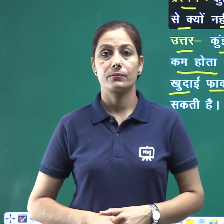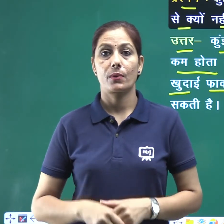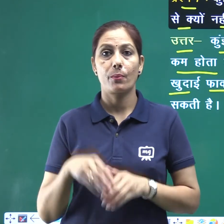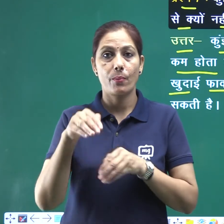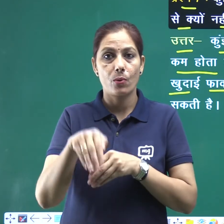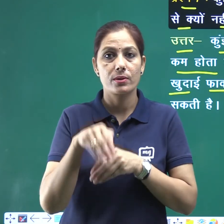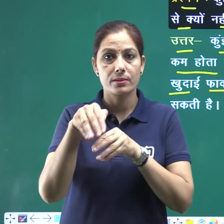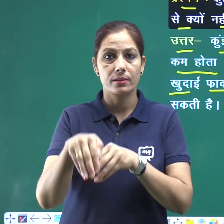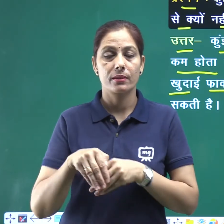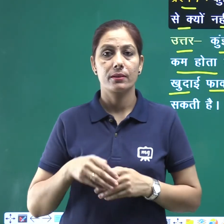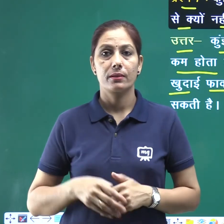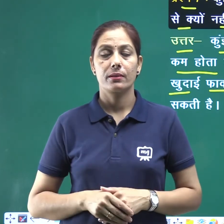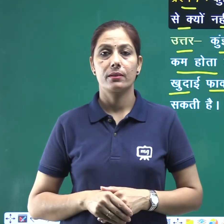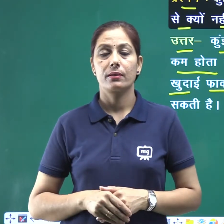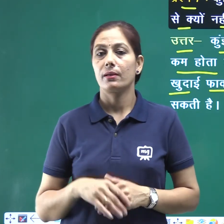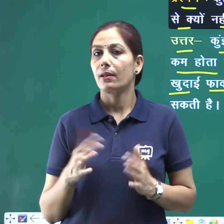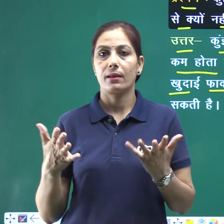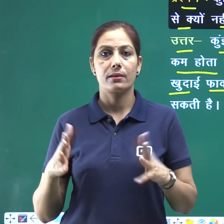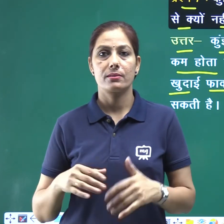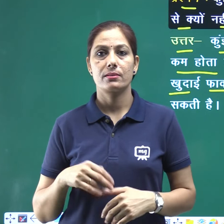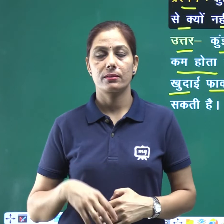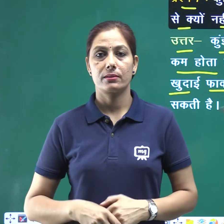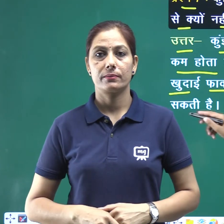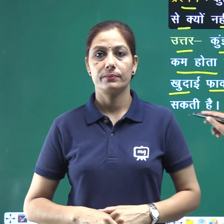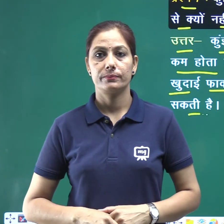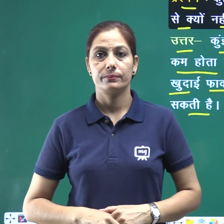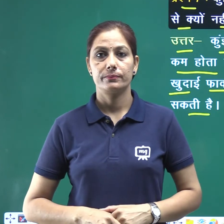से नहीं की जा सकती।